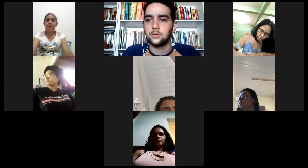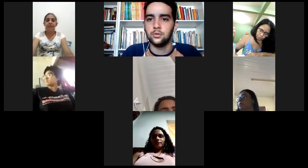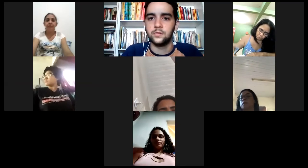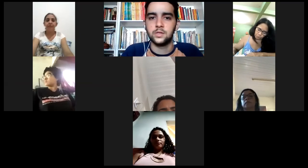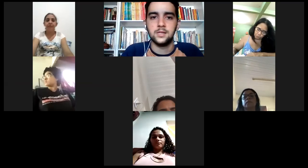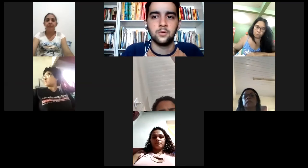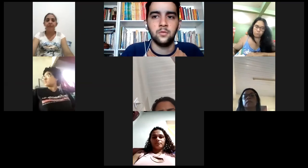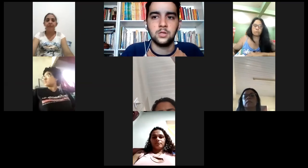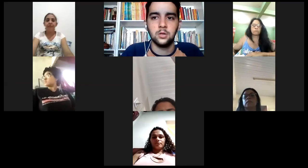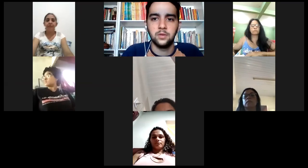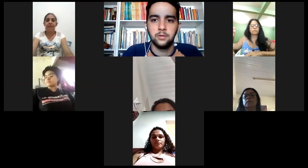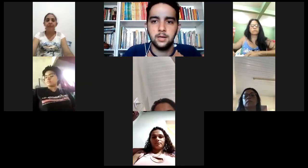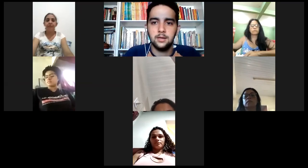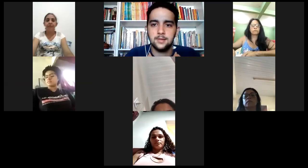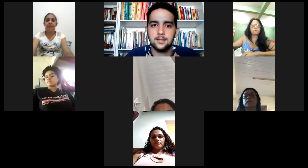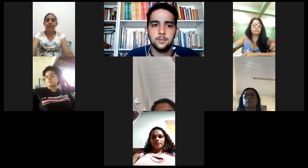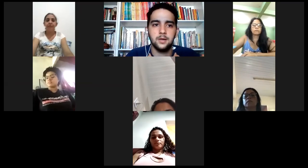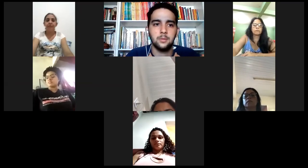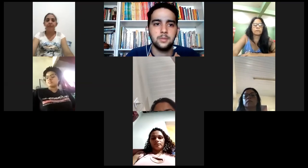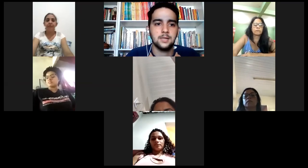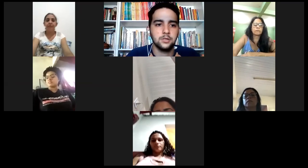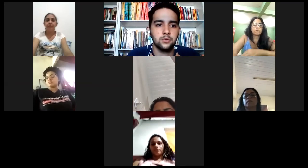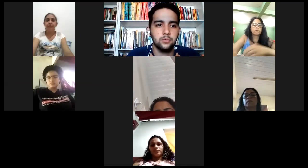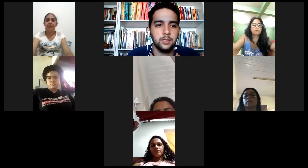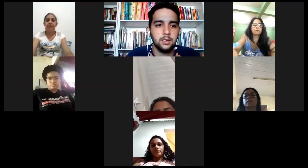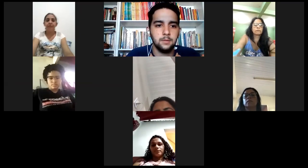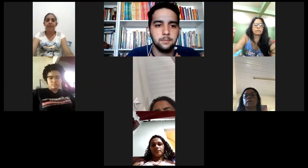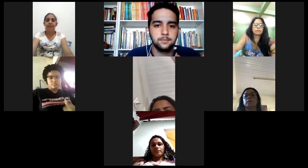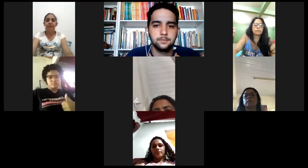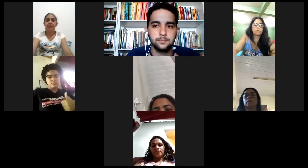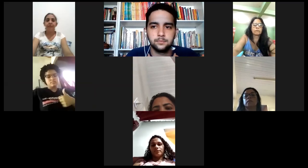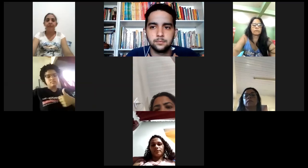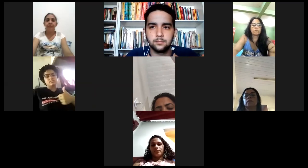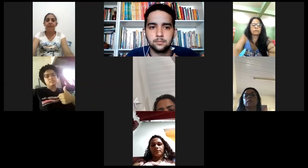Ver se todos vocês estão vendo aí, se receberam a mensagem com o link.